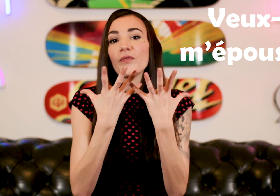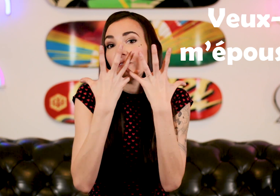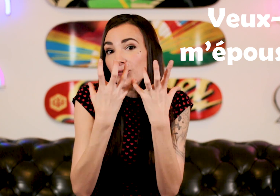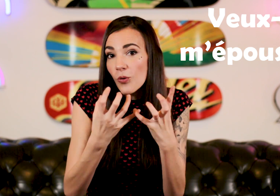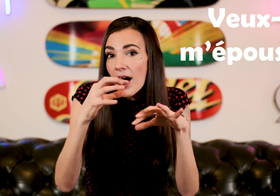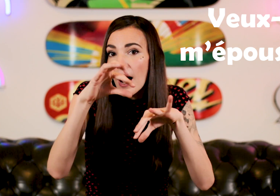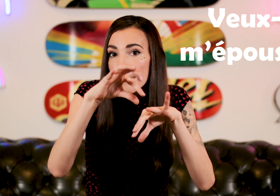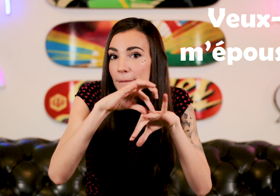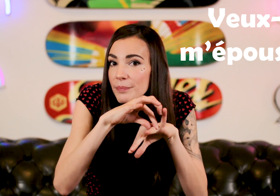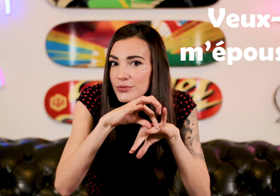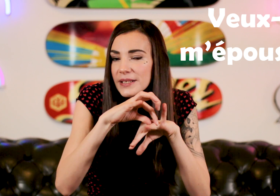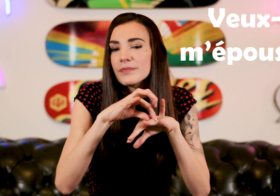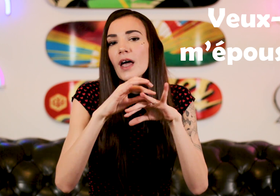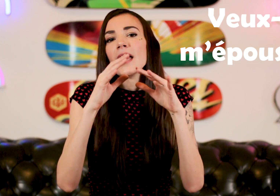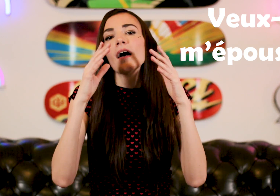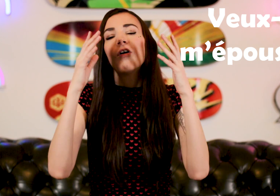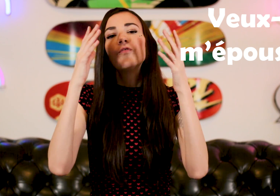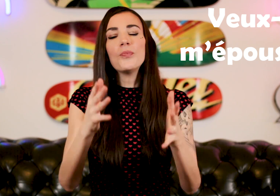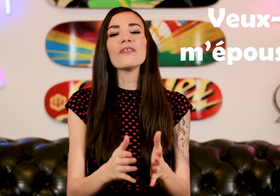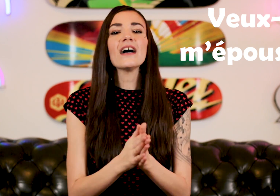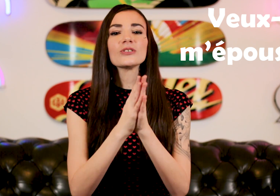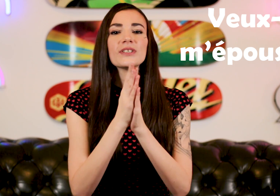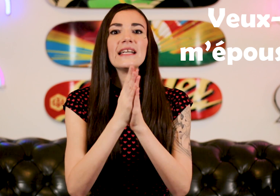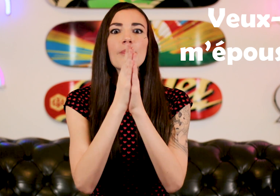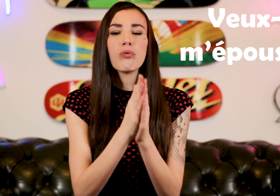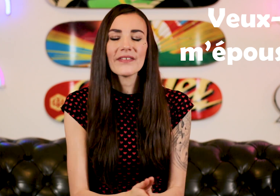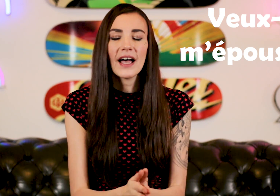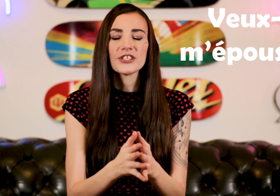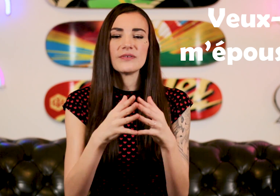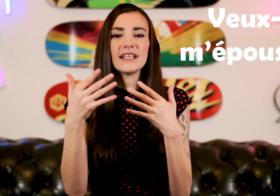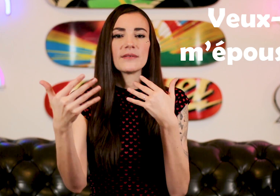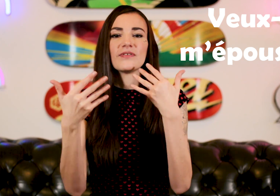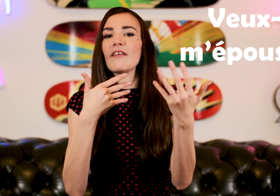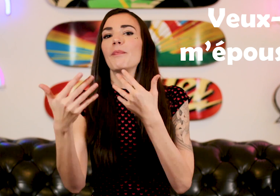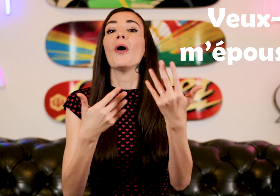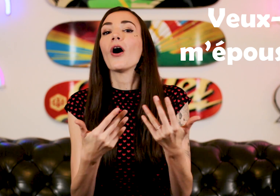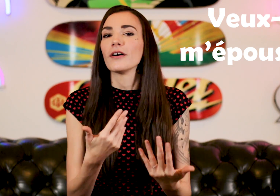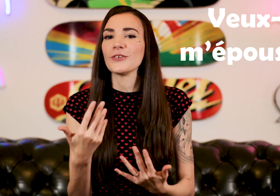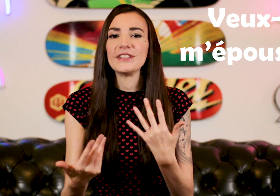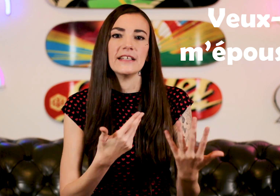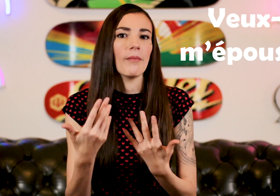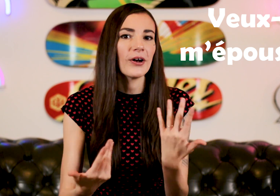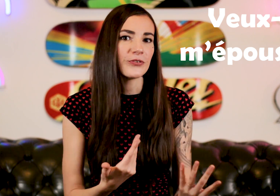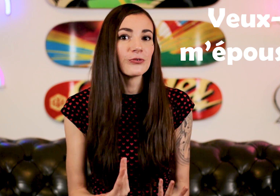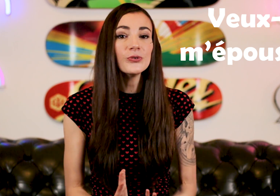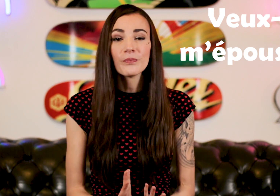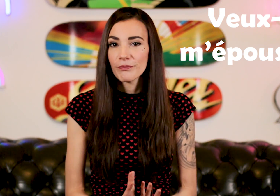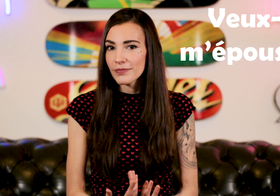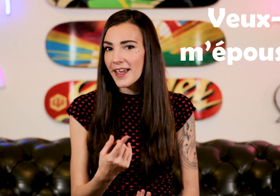fait vouloir m'épouser. Vous pouvez rajouter les pointages si vous avez peur qu'il y ait un malentendu.